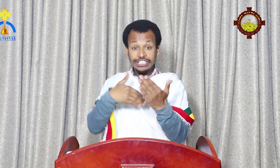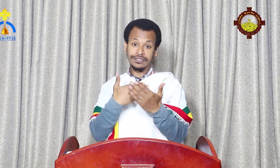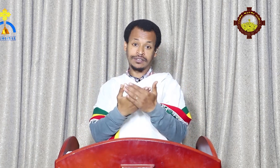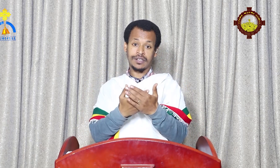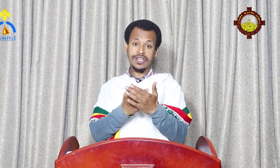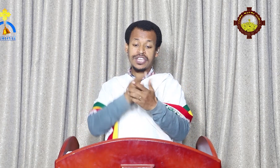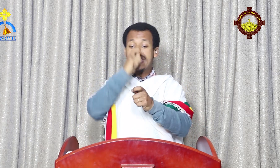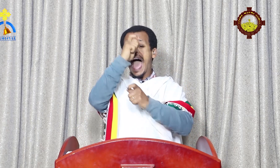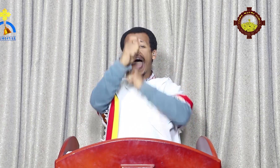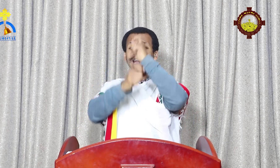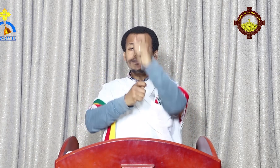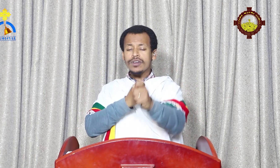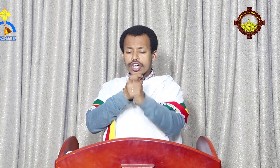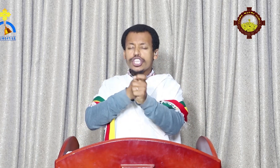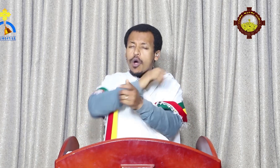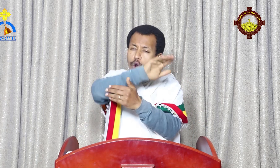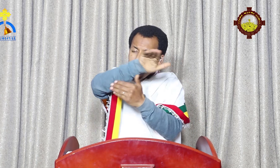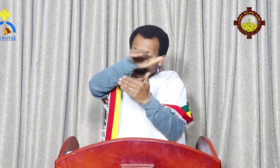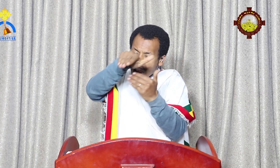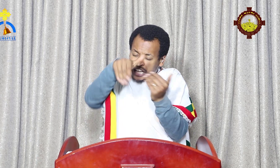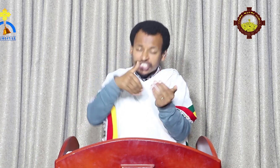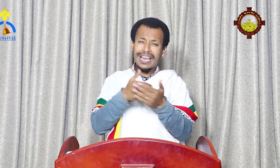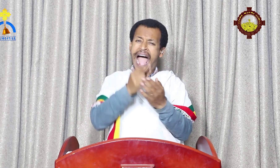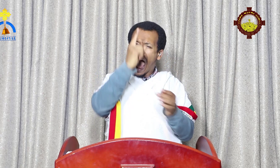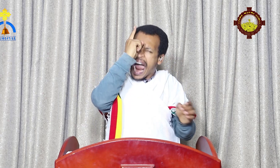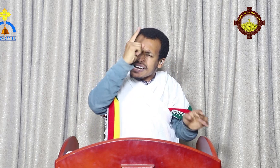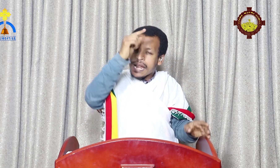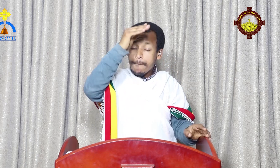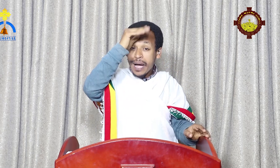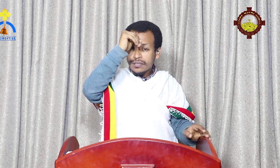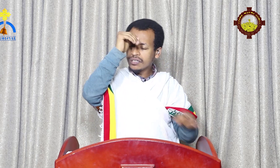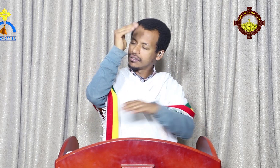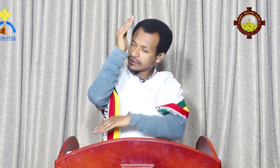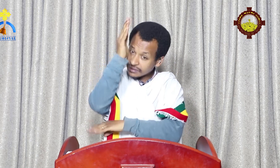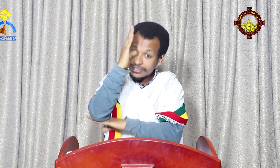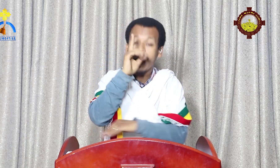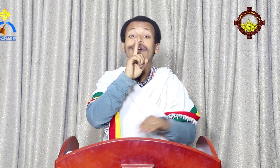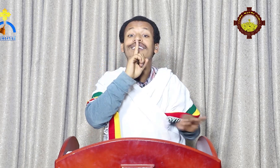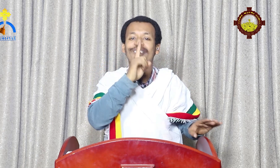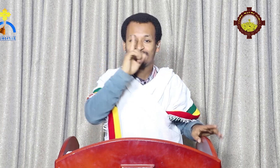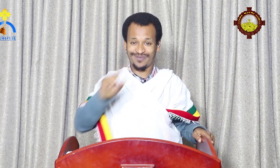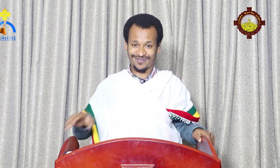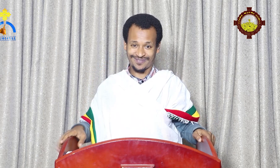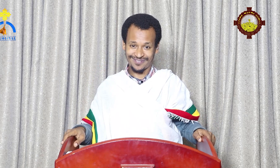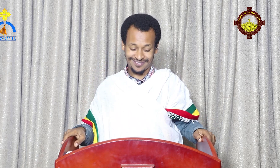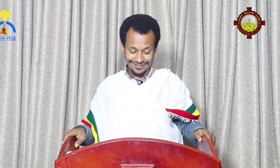የሁላችን የዓለም የሁላችን አንድ አባት እግዚአብሔር ነው።